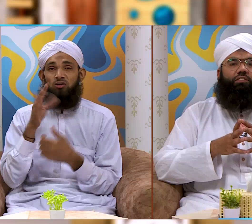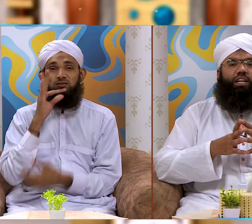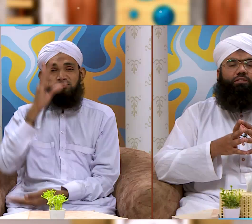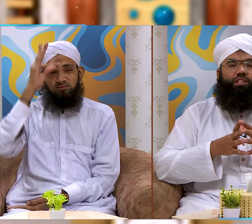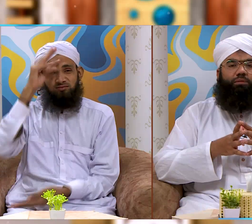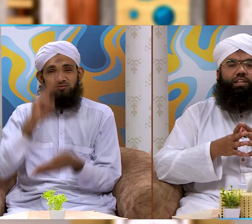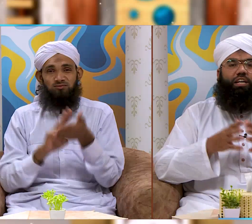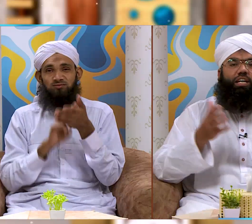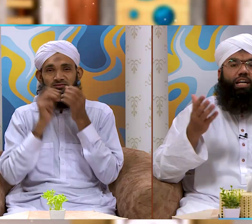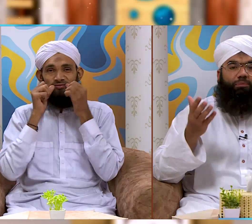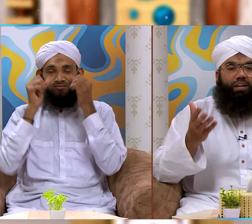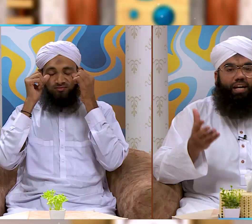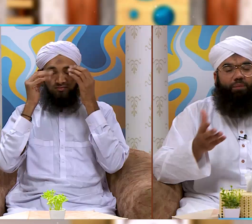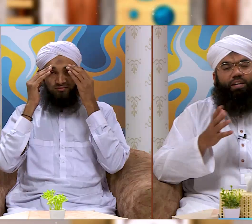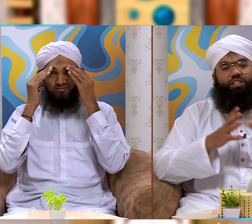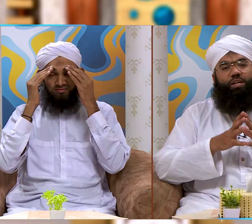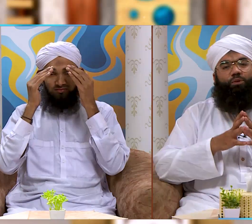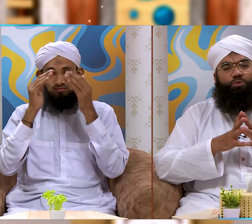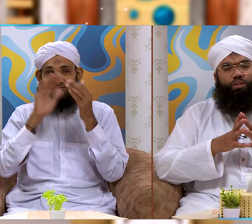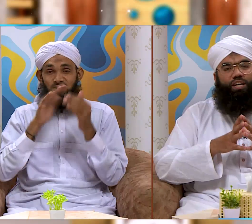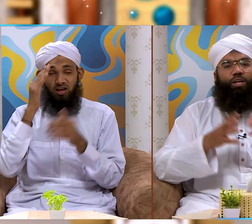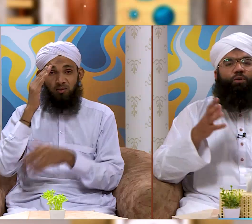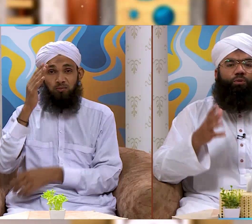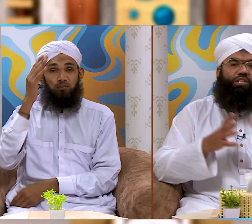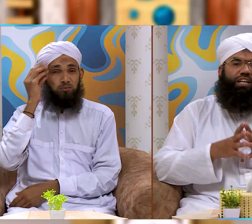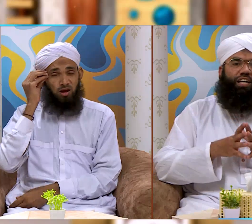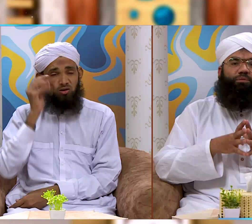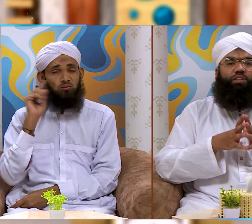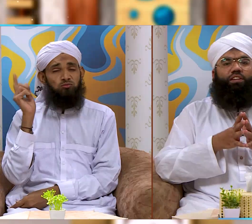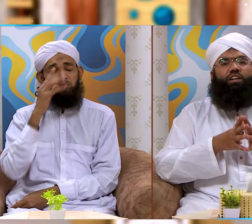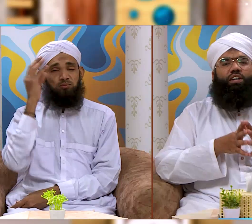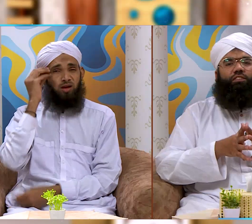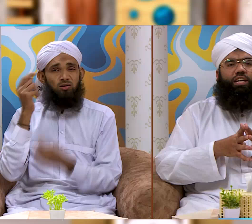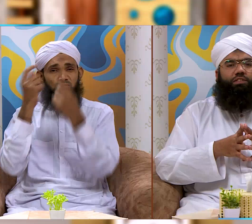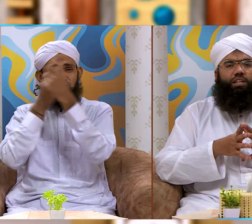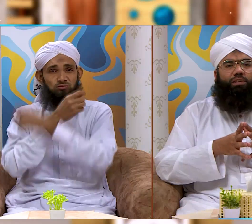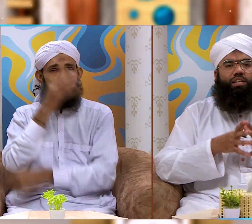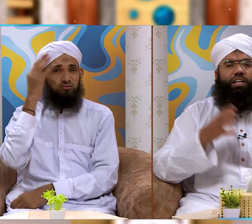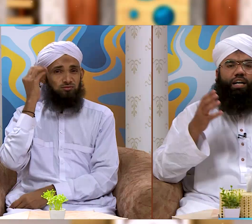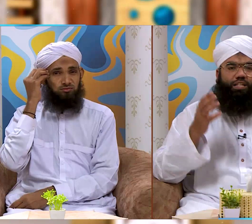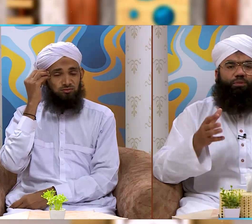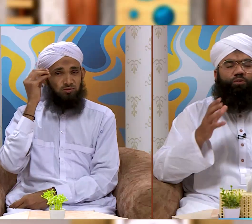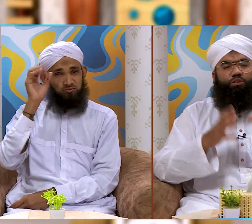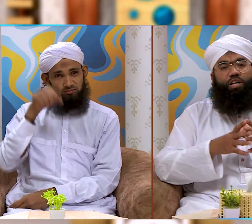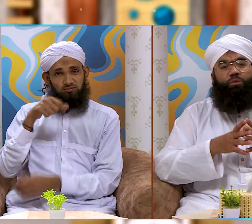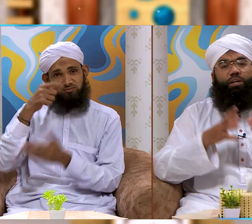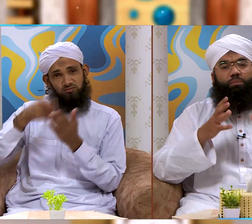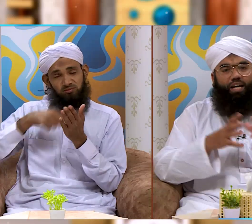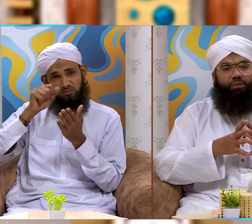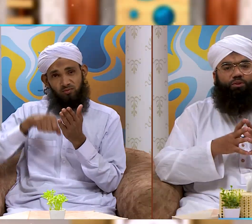وآلہ وسلم کے علم غیب کا ذکر موجود ہے۔ حضور جان عالم صلی اللہ علیہ وآلہ وسلم کی عظمتوں اور شانوں کا بیان موجود